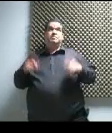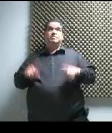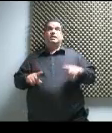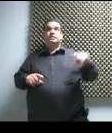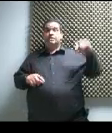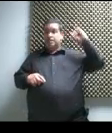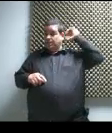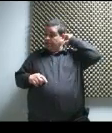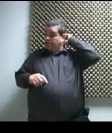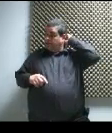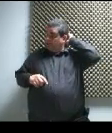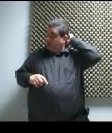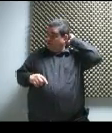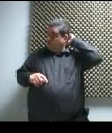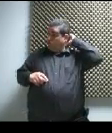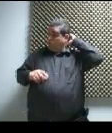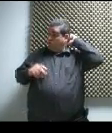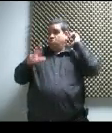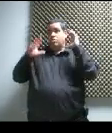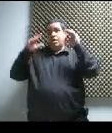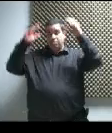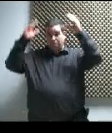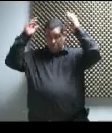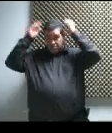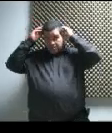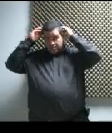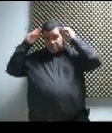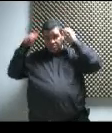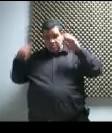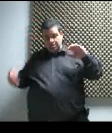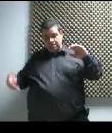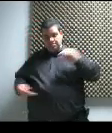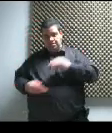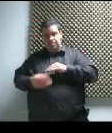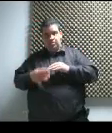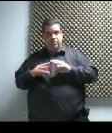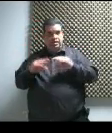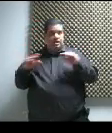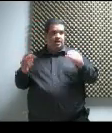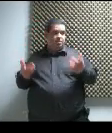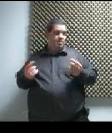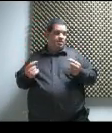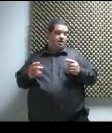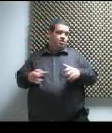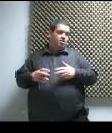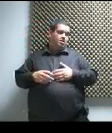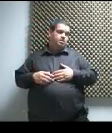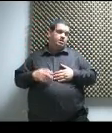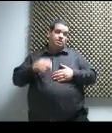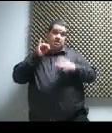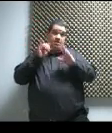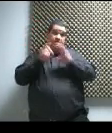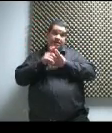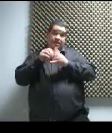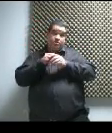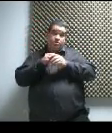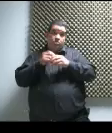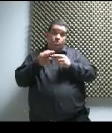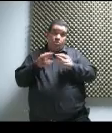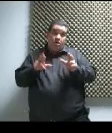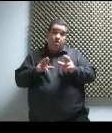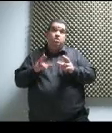tiras de la cama, coges una almohada y te la pones encima, pero no te puedes meter debajo de la cama. O sea, ¿qué hago ahí? Pues tienes que identificar dentro de tu